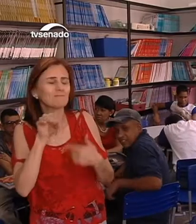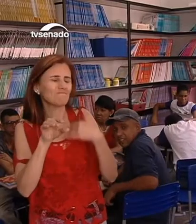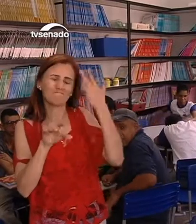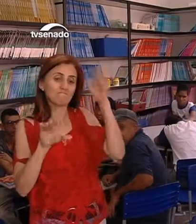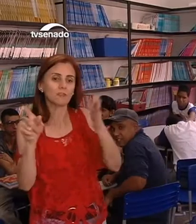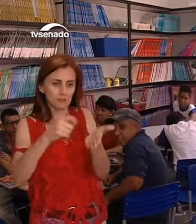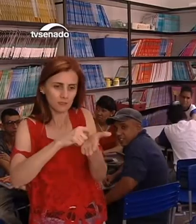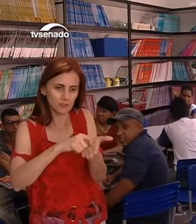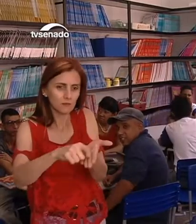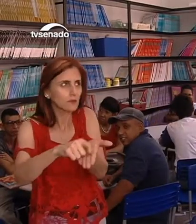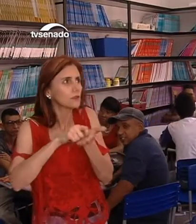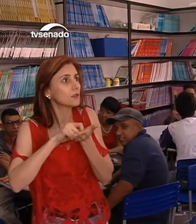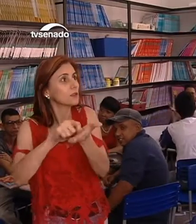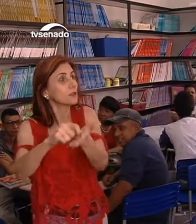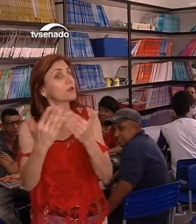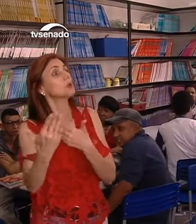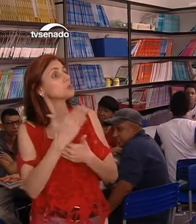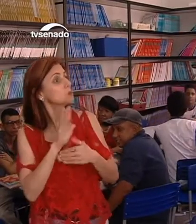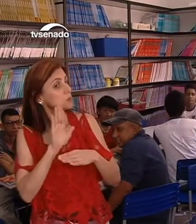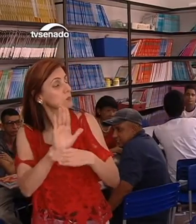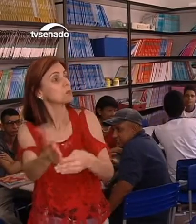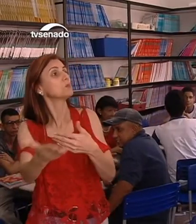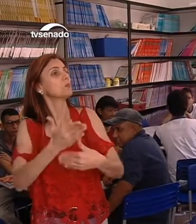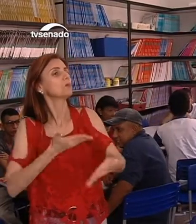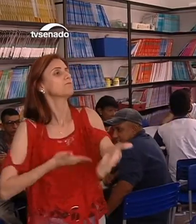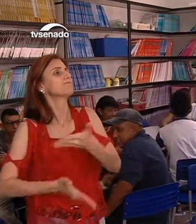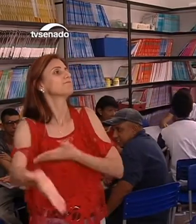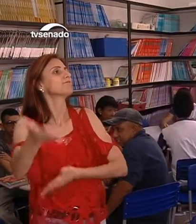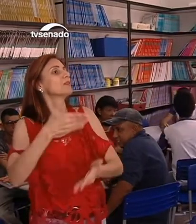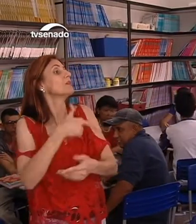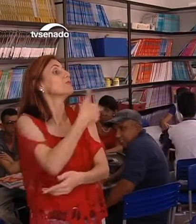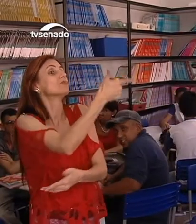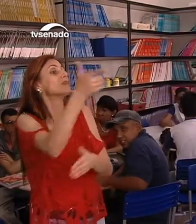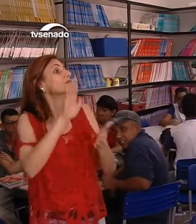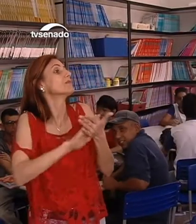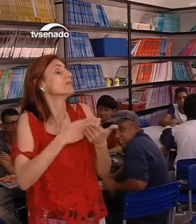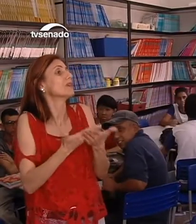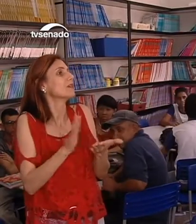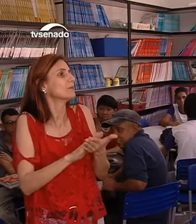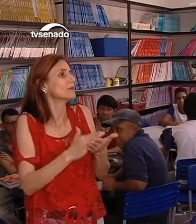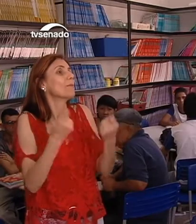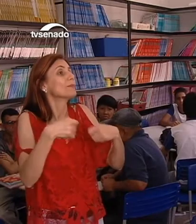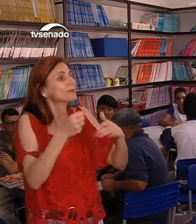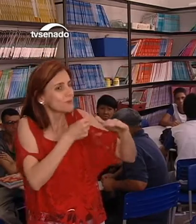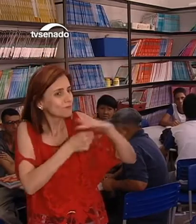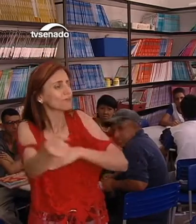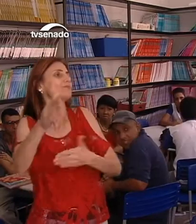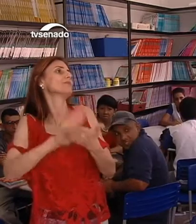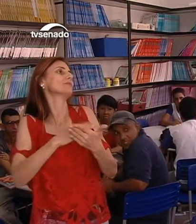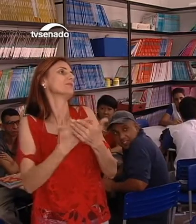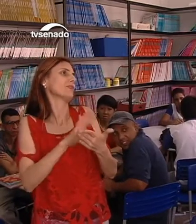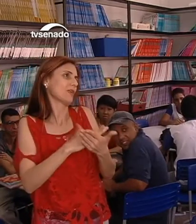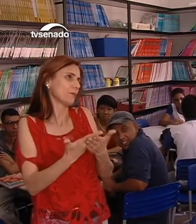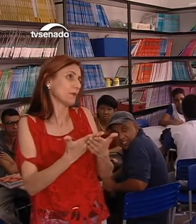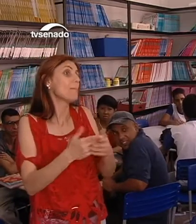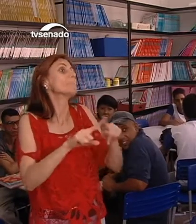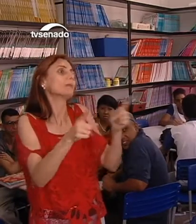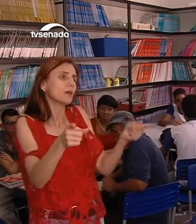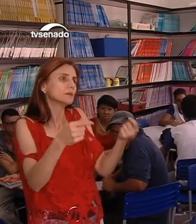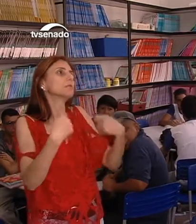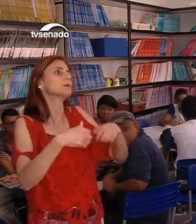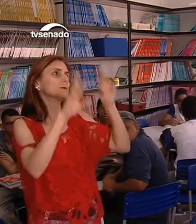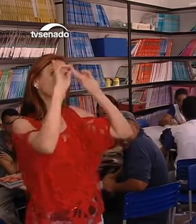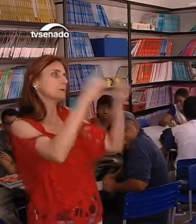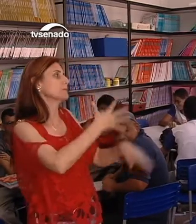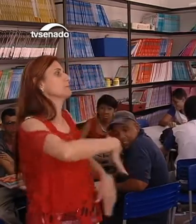surda ele começou a realizar falar comigo então a gente acabou se interagir através da escrita porque não tinha um intérprete então